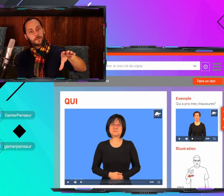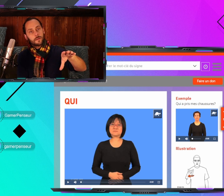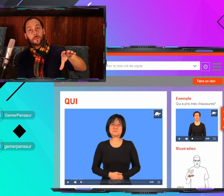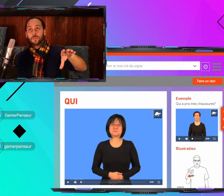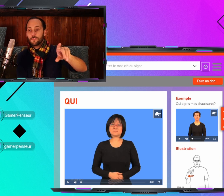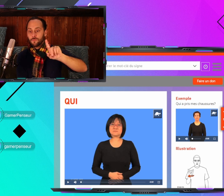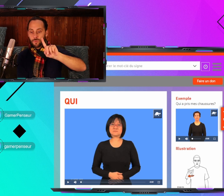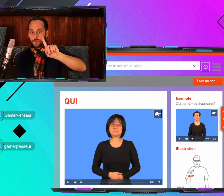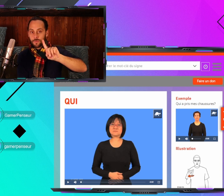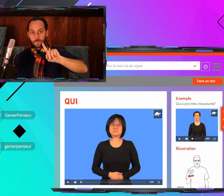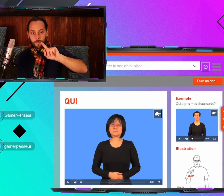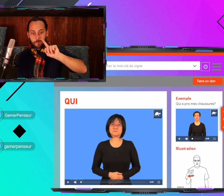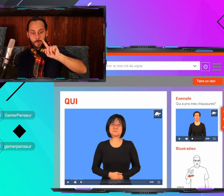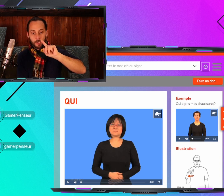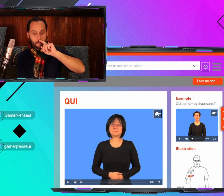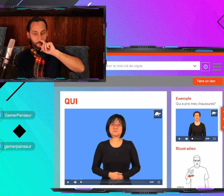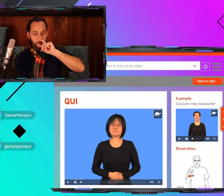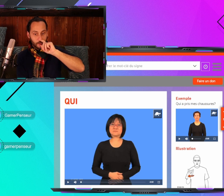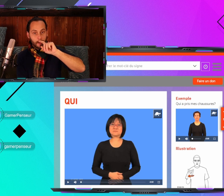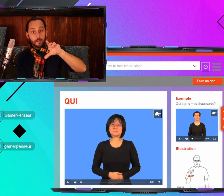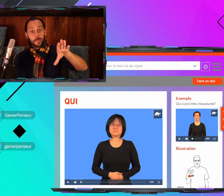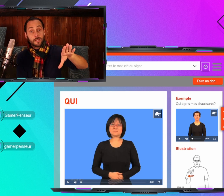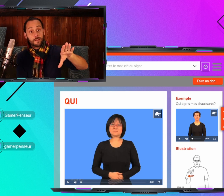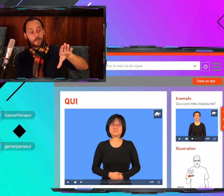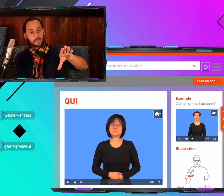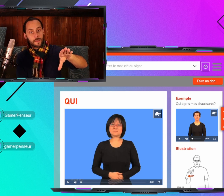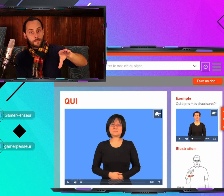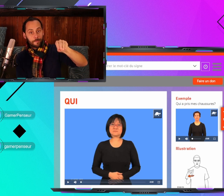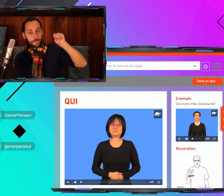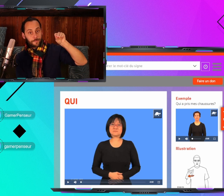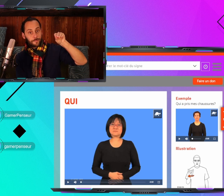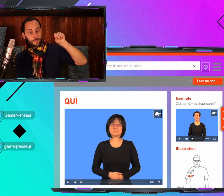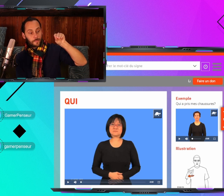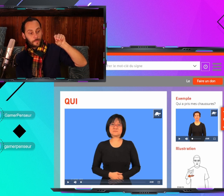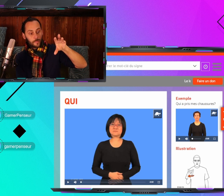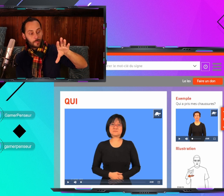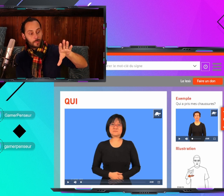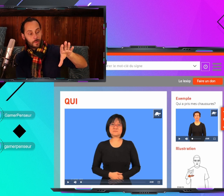va être... Ah non, on avait vu done, on n'avait pas vu prix. Prix, ça va être ça.